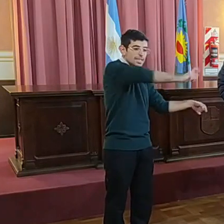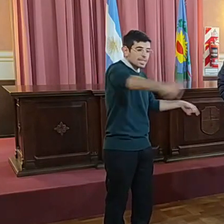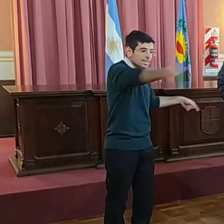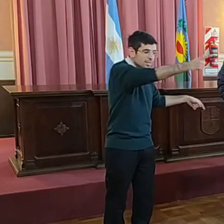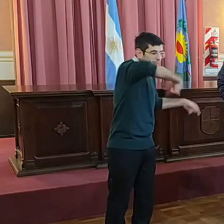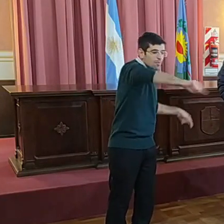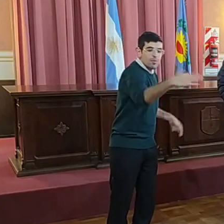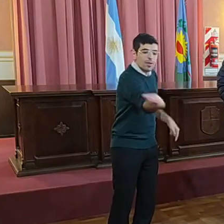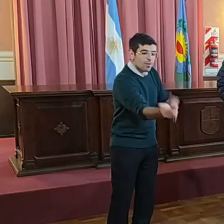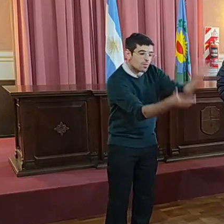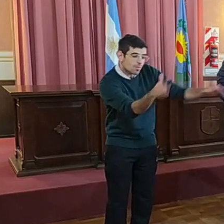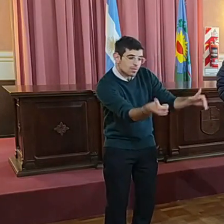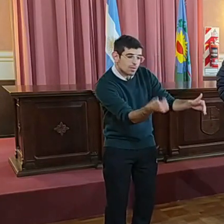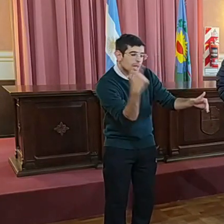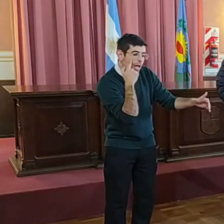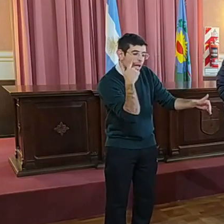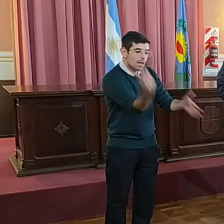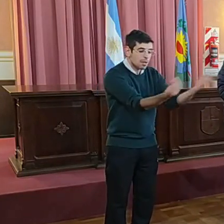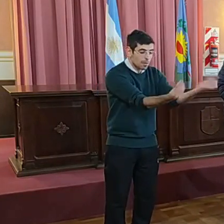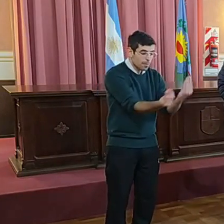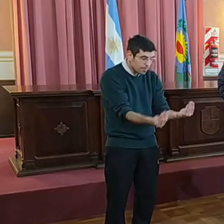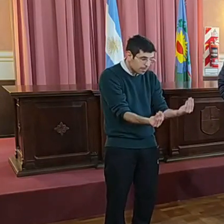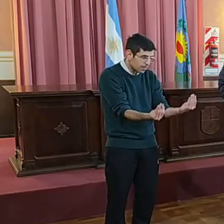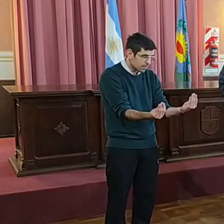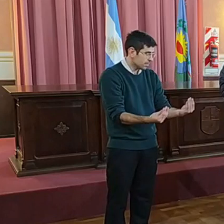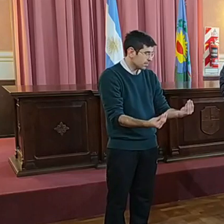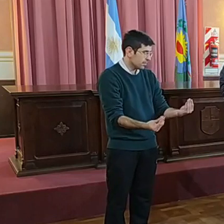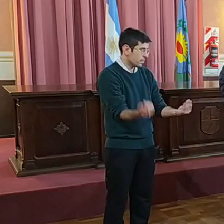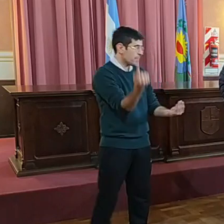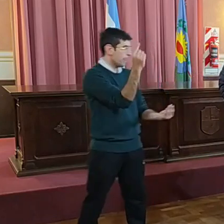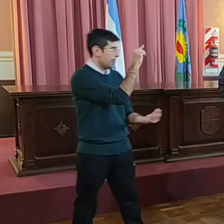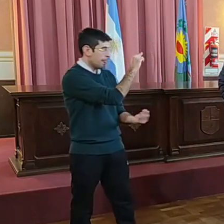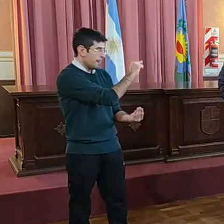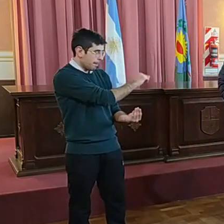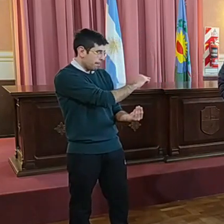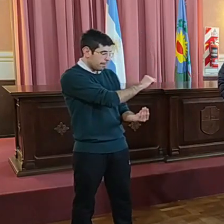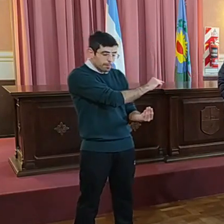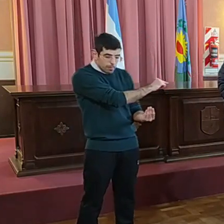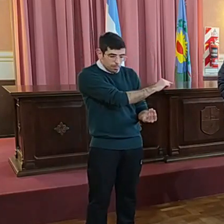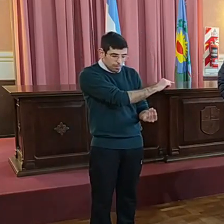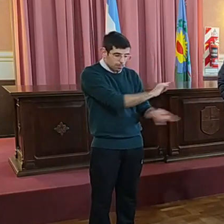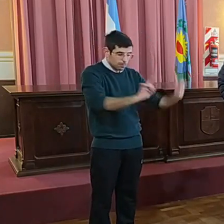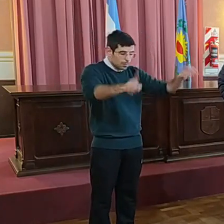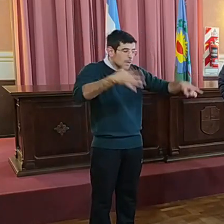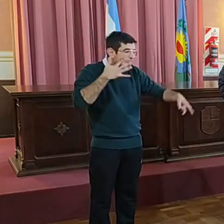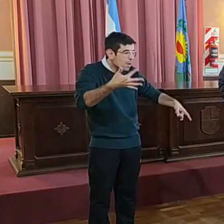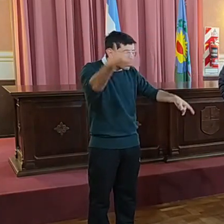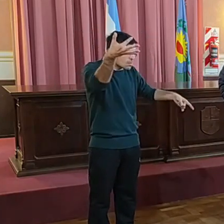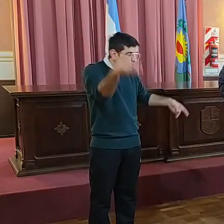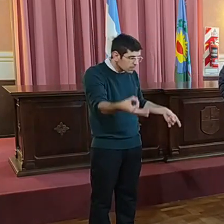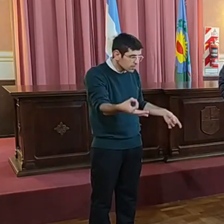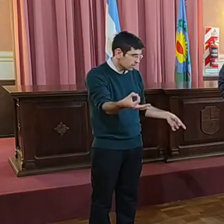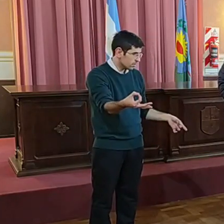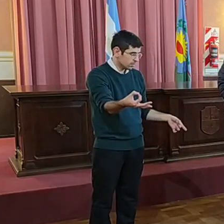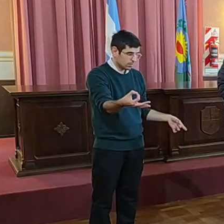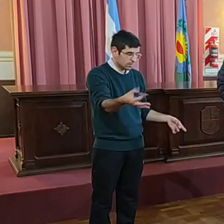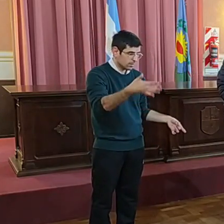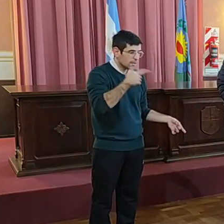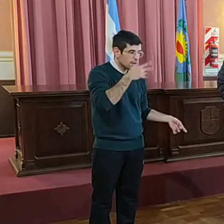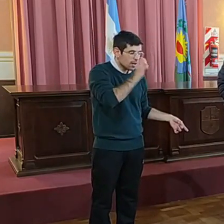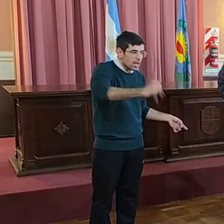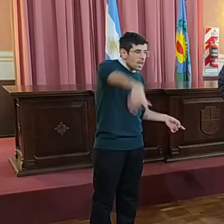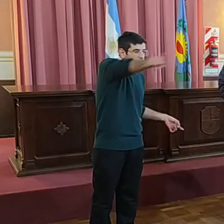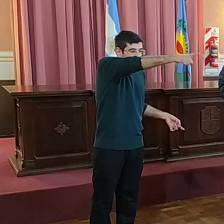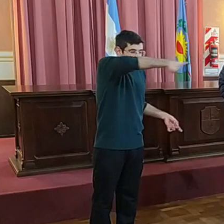adopción. Hoy, junto a ustedes, quiero renovar mi compromiso con mi ciudad para